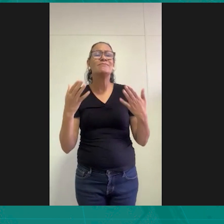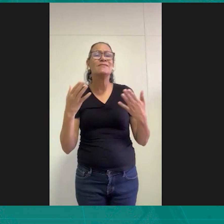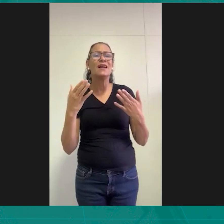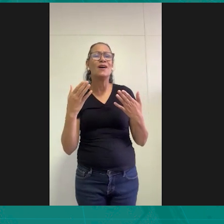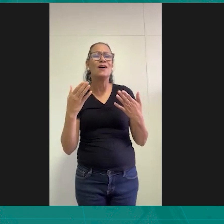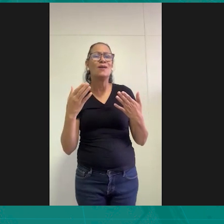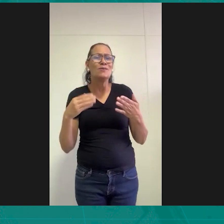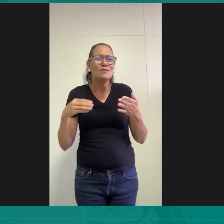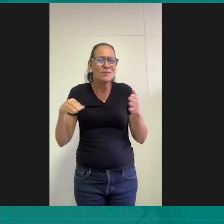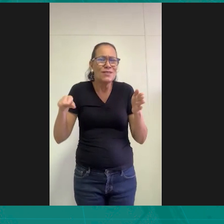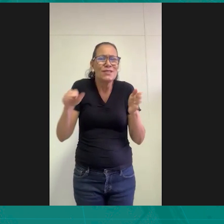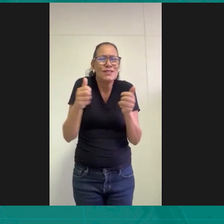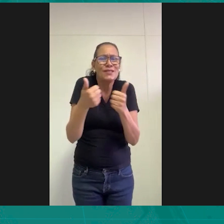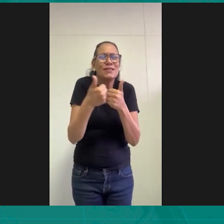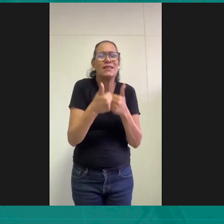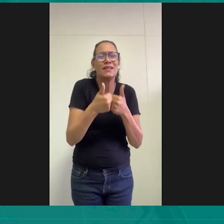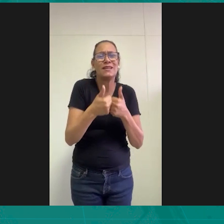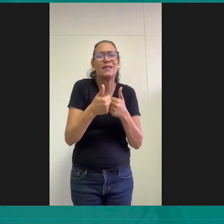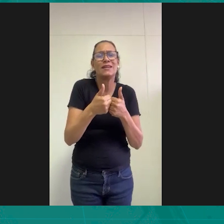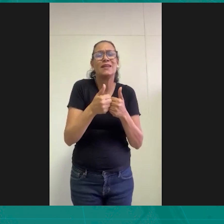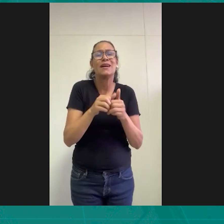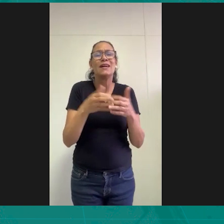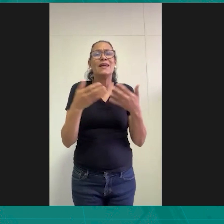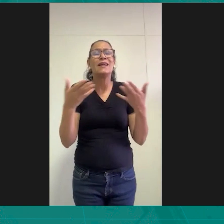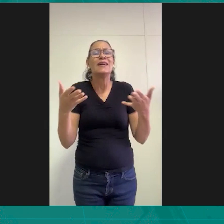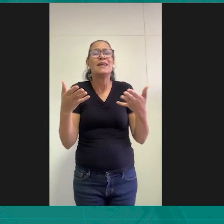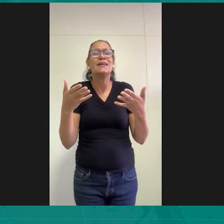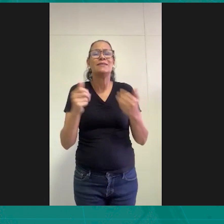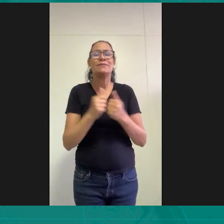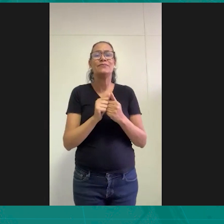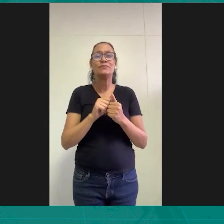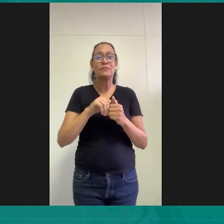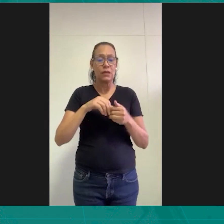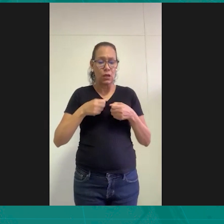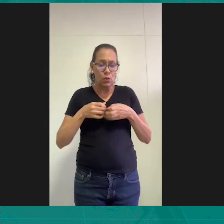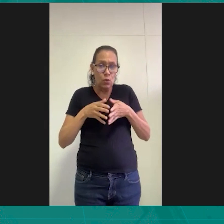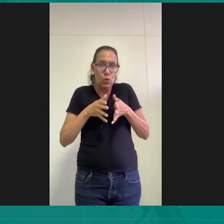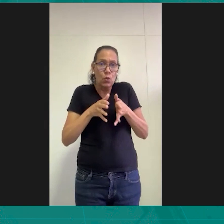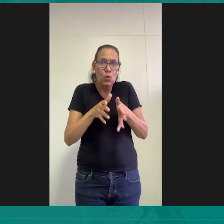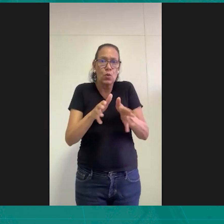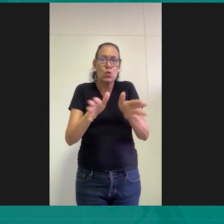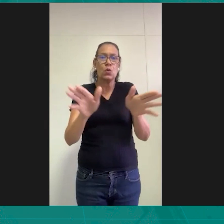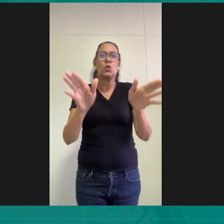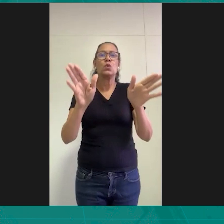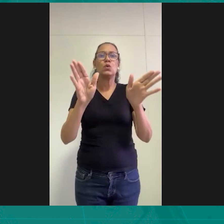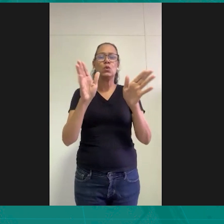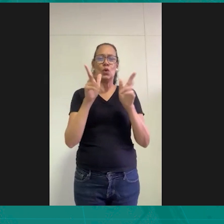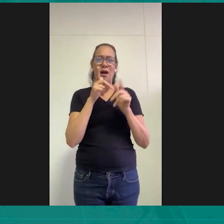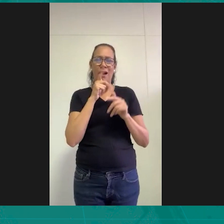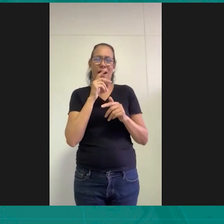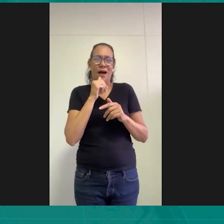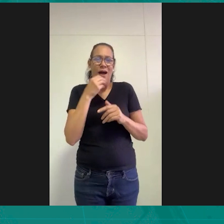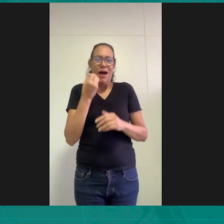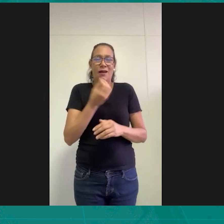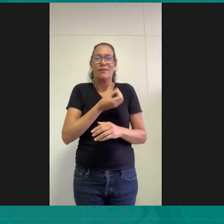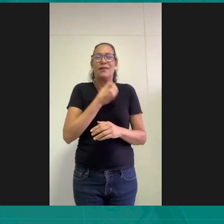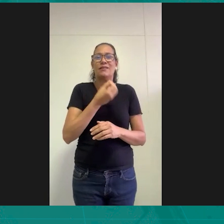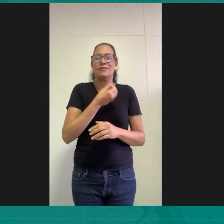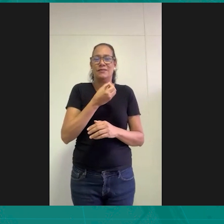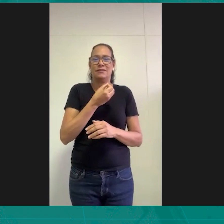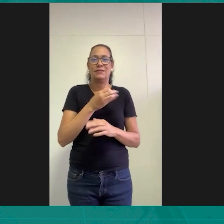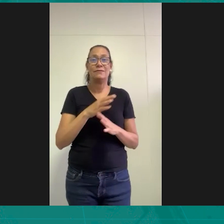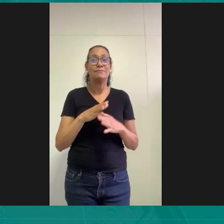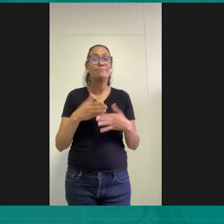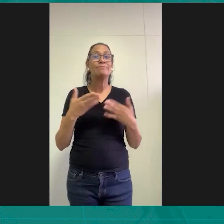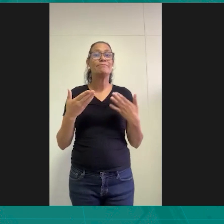rios de água viva. Isto ele disse com respeito ao Espírito que haviam